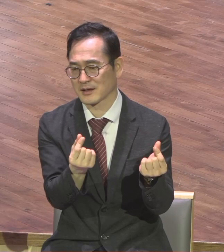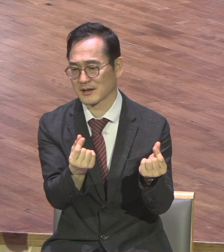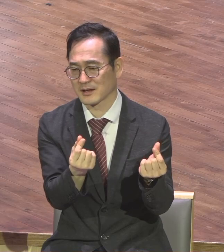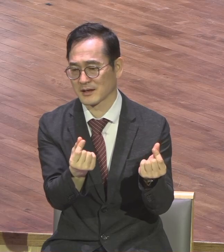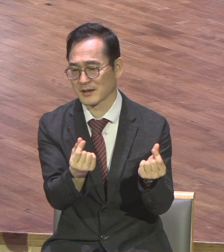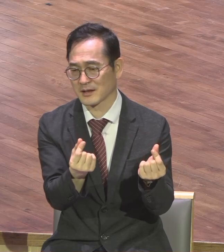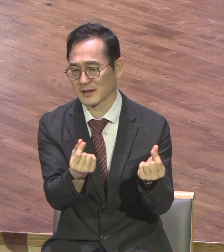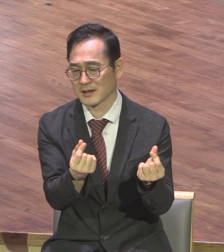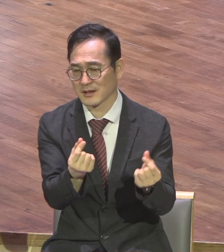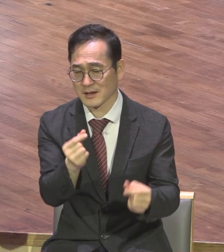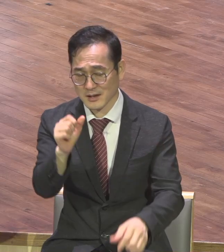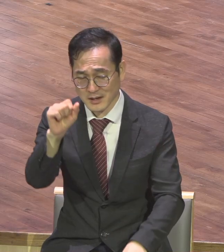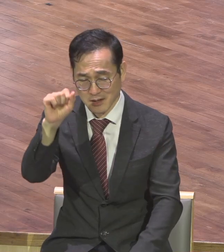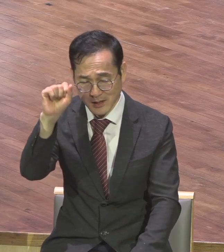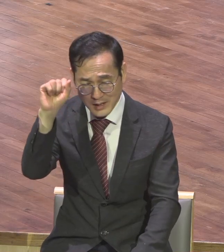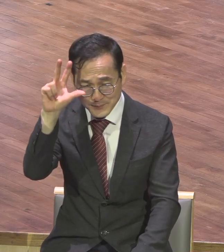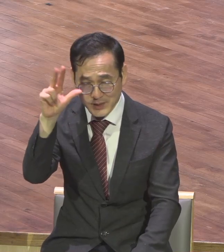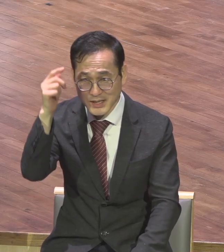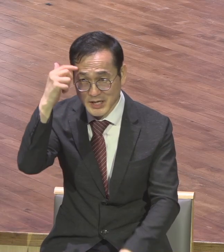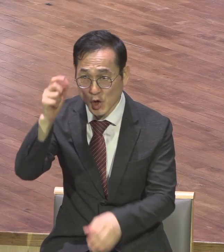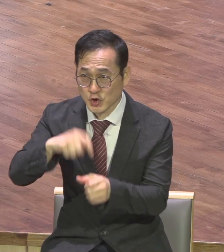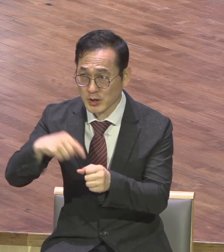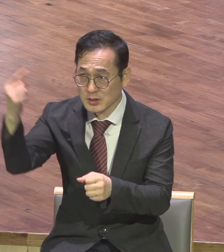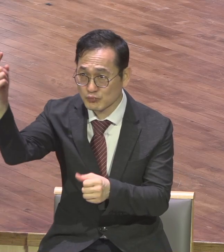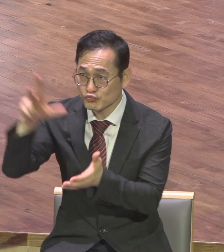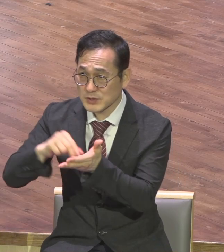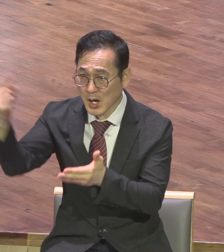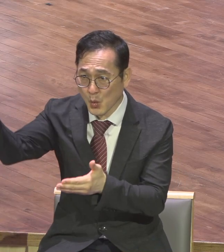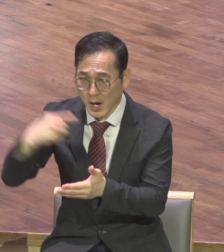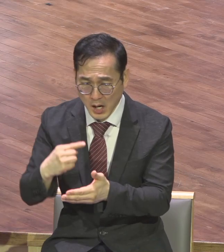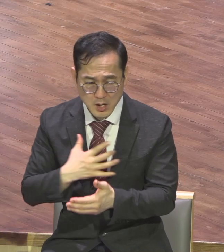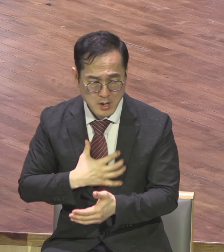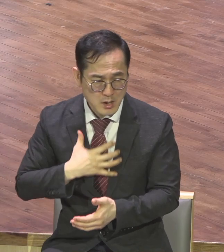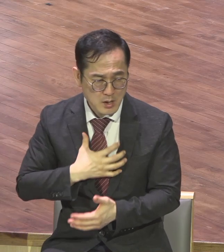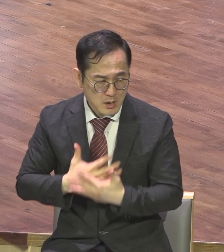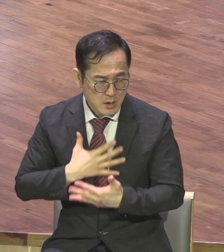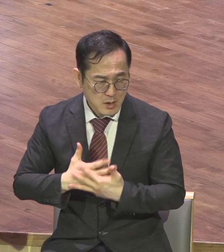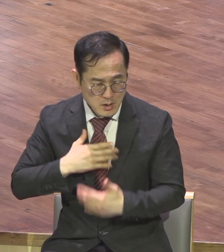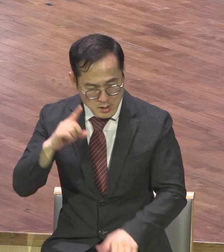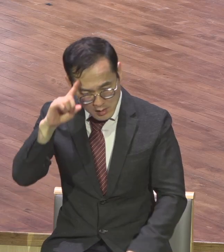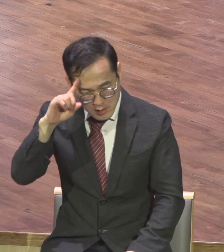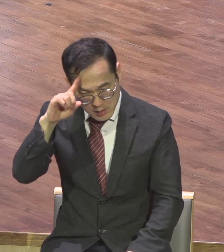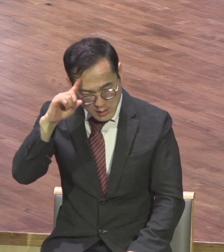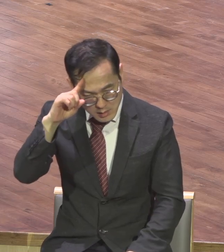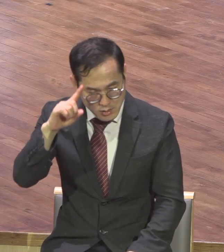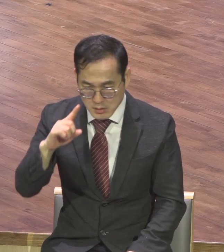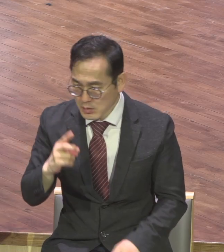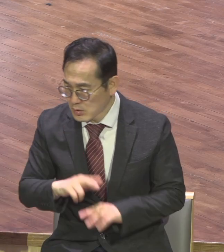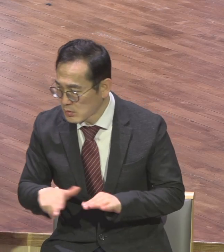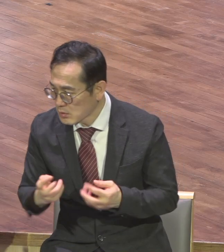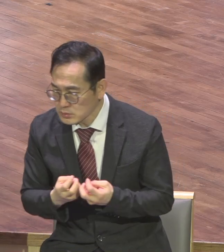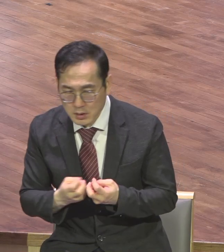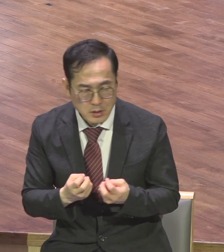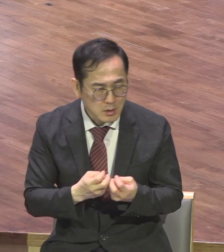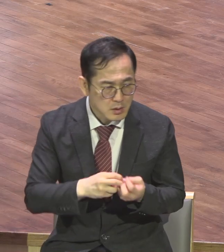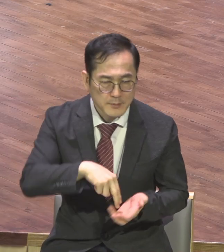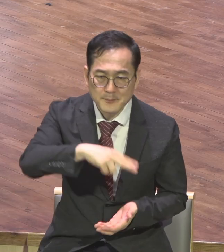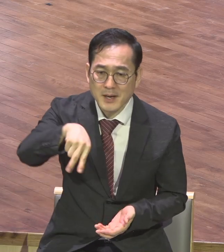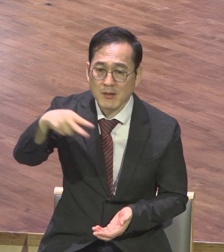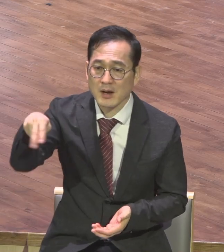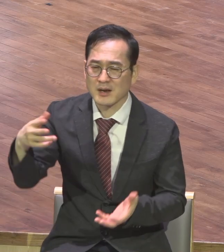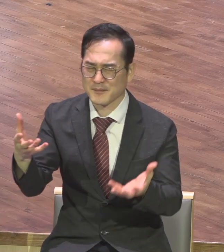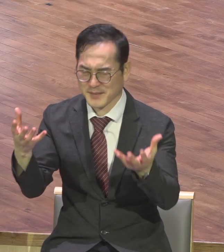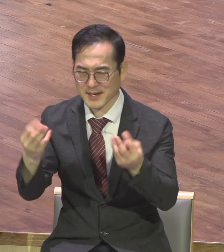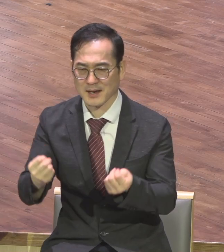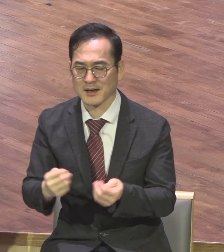지금 또 어느 날 갑자기 찾아오는 영적 문제를 알지 못하고 엉뚱한 답을 찾아 헤매는 불신자 너무